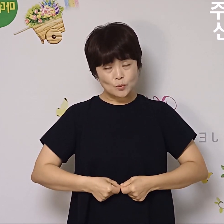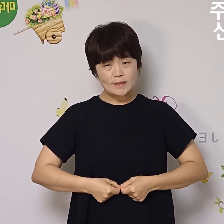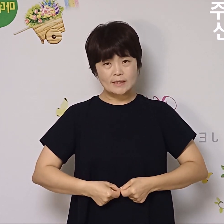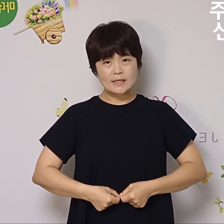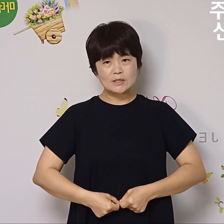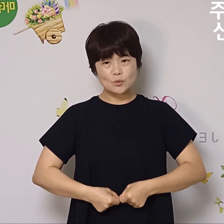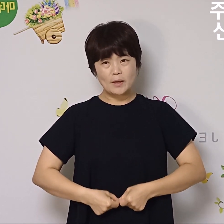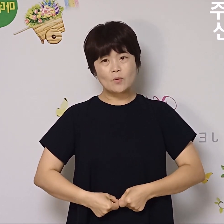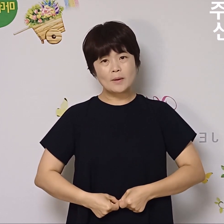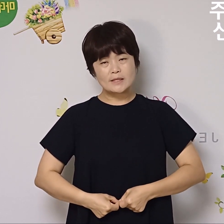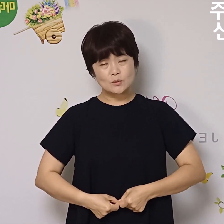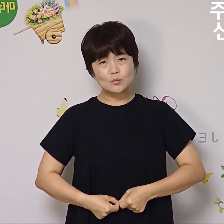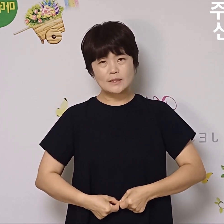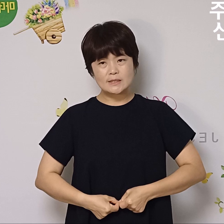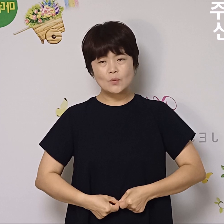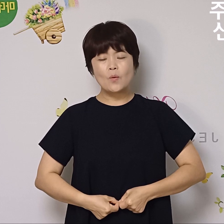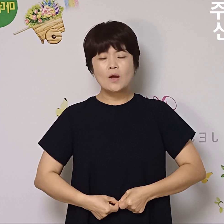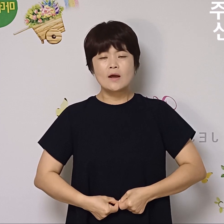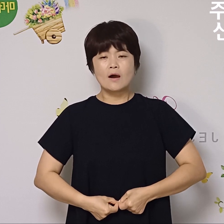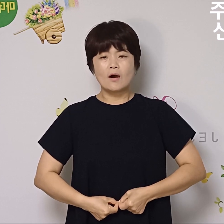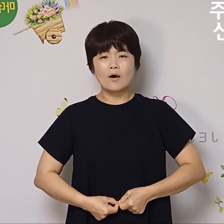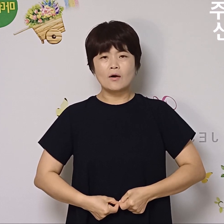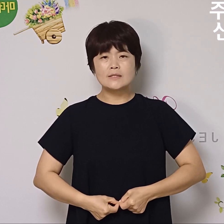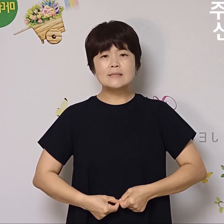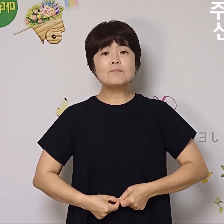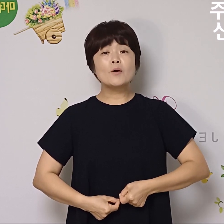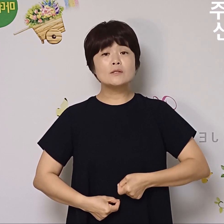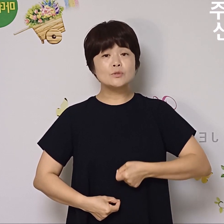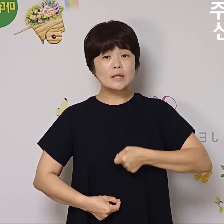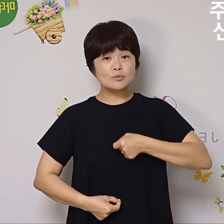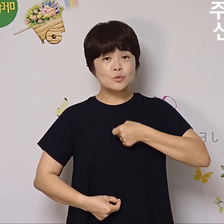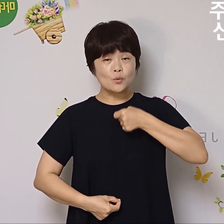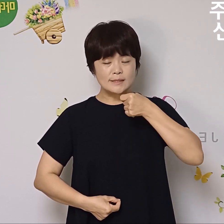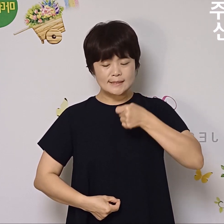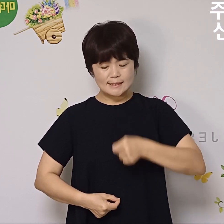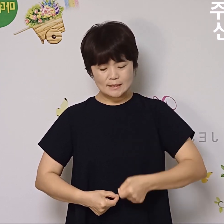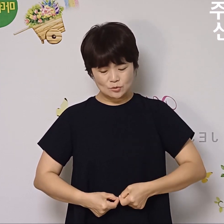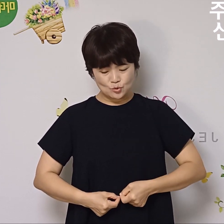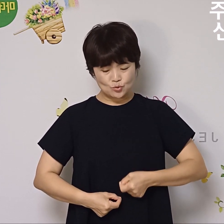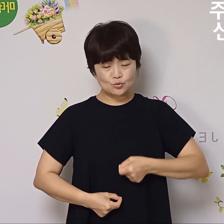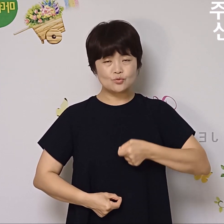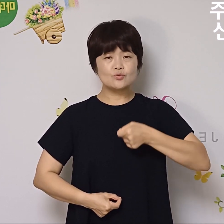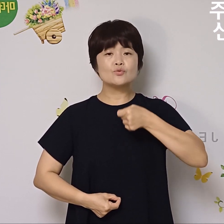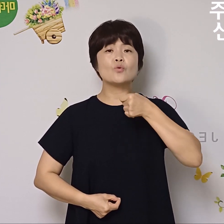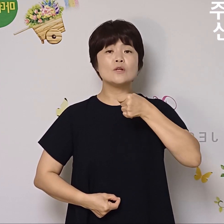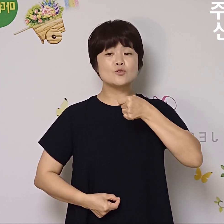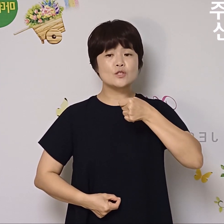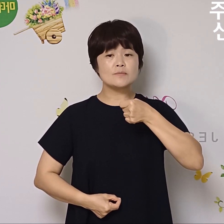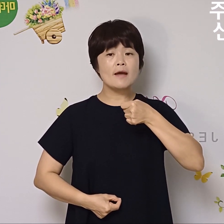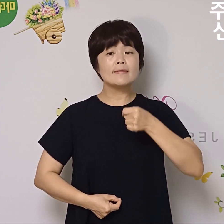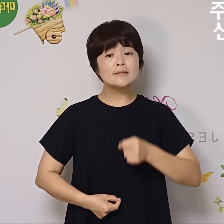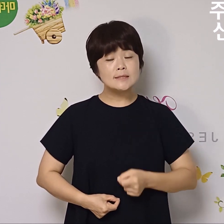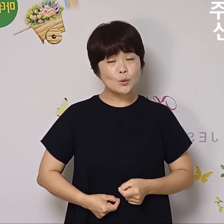정도에다 대시고 배꼽 아래 정도 대시고 지퍼를 우리가 위로 올리듯이 쭉 올려주시면